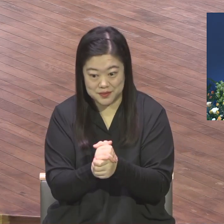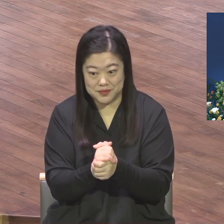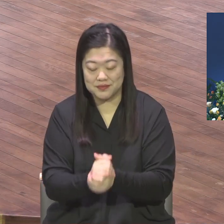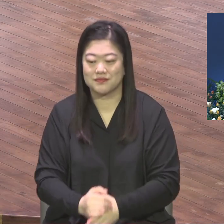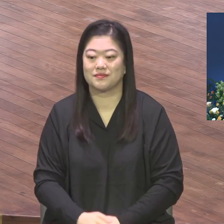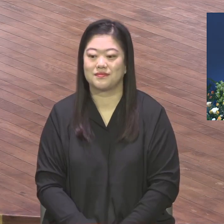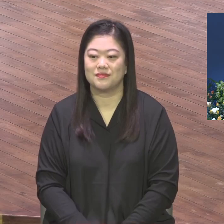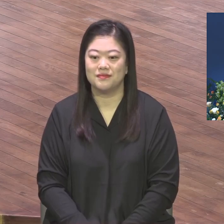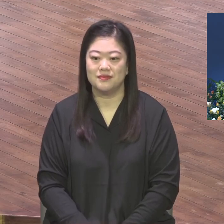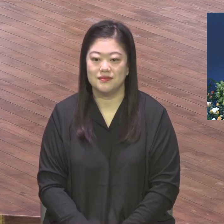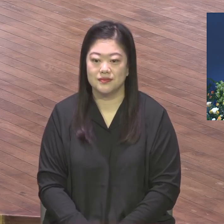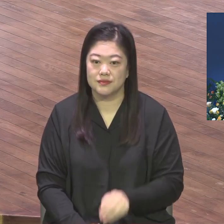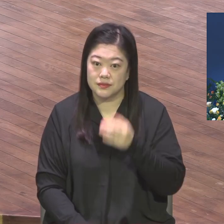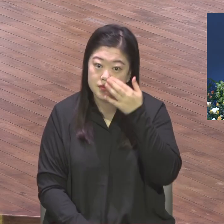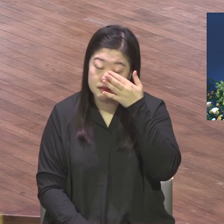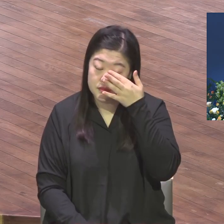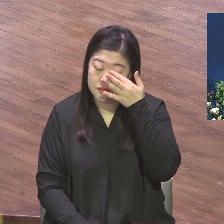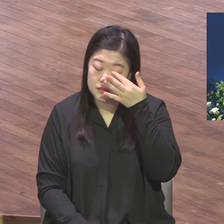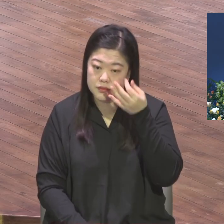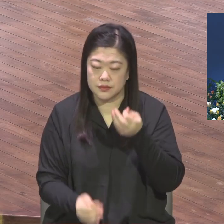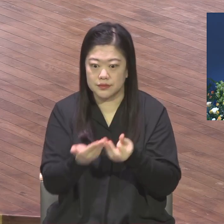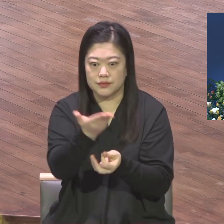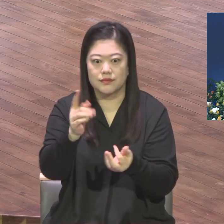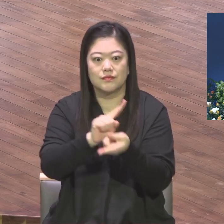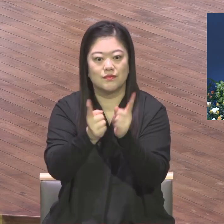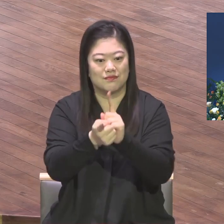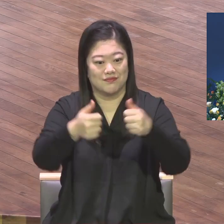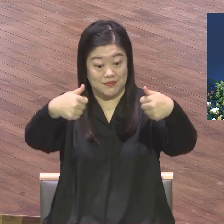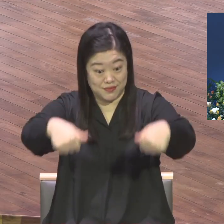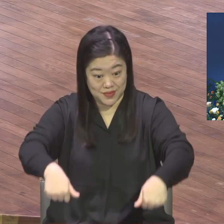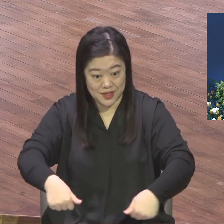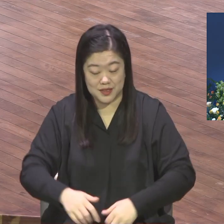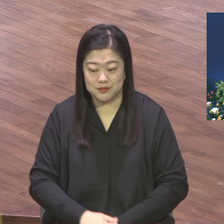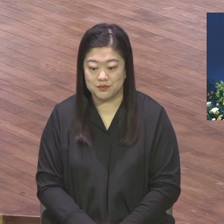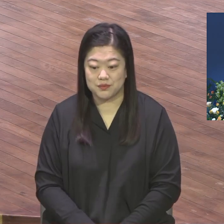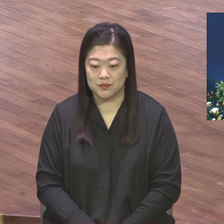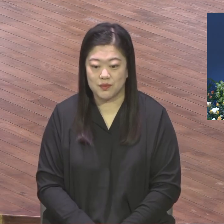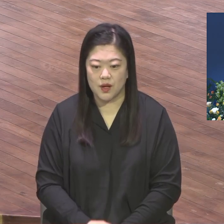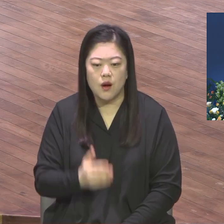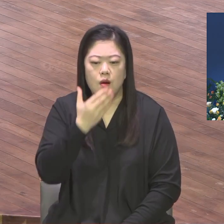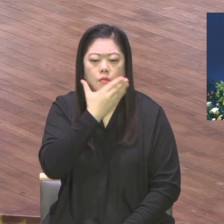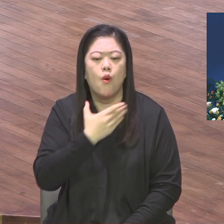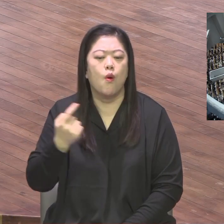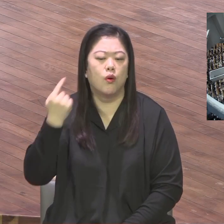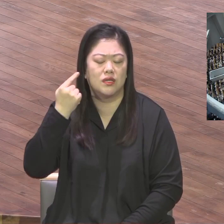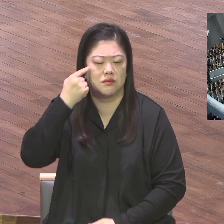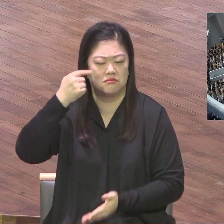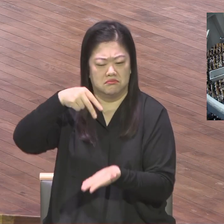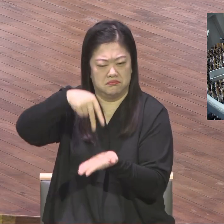아멘. 우리 해외 성도 같이 서로 인사합시다. 복음의 시각을 가집시다.